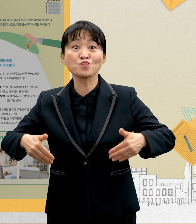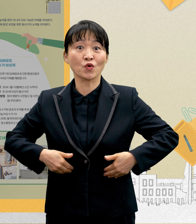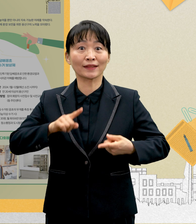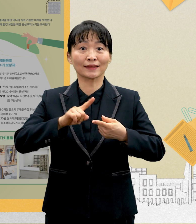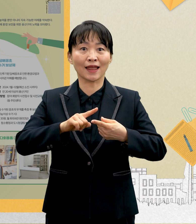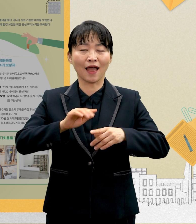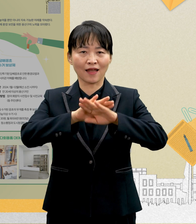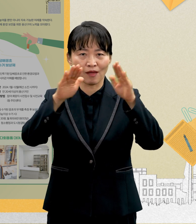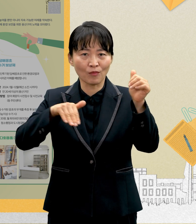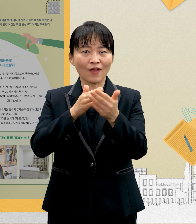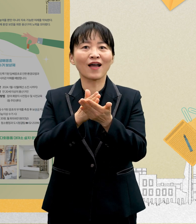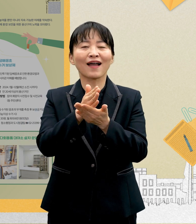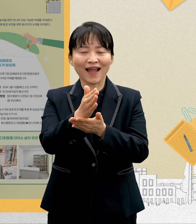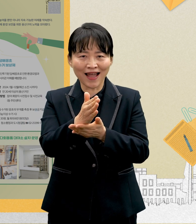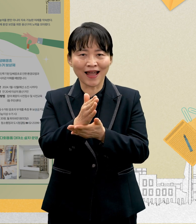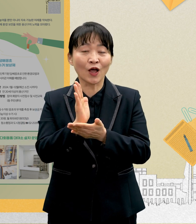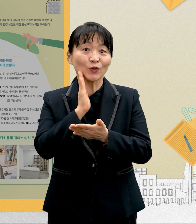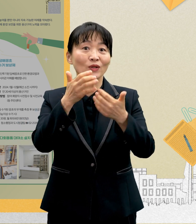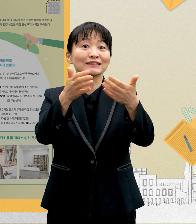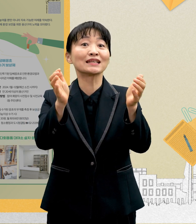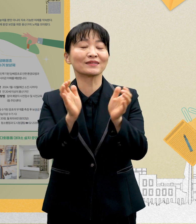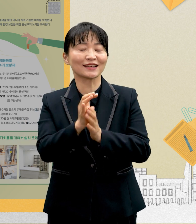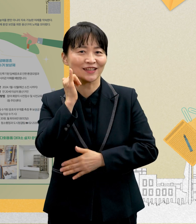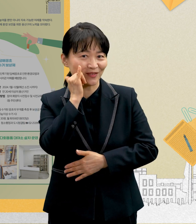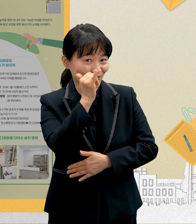문의사항은 맑은 환경과 녹색 성장팀으로 문의하시면 됩니다.